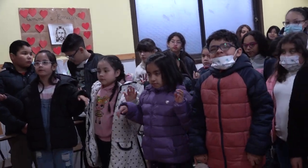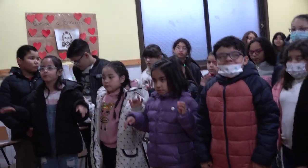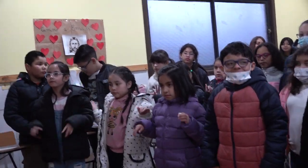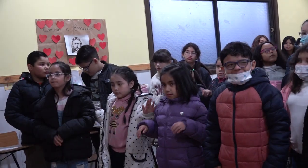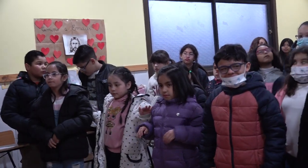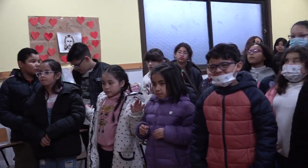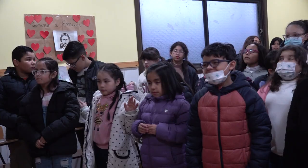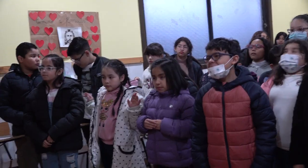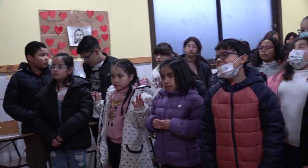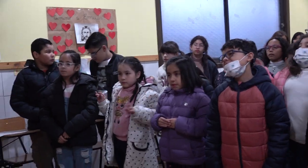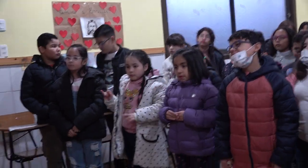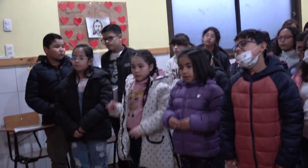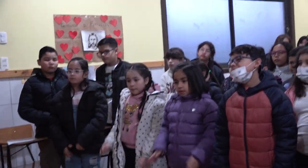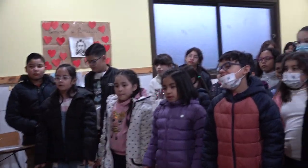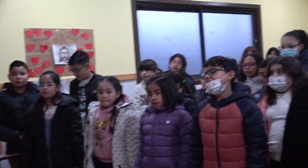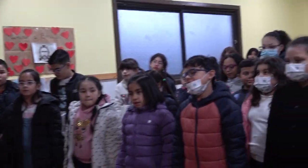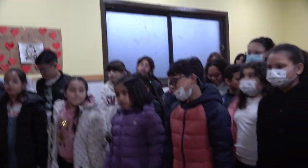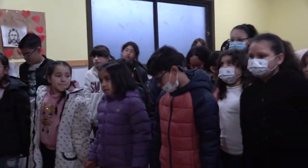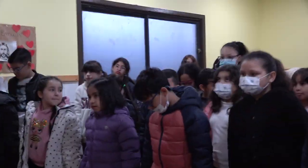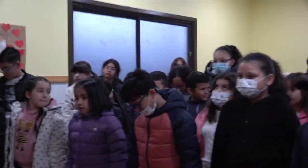cortito.